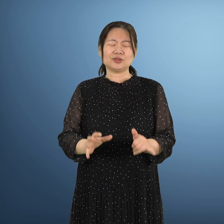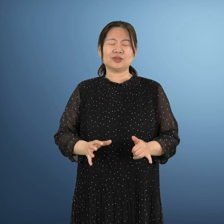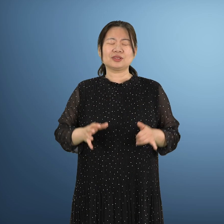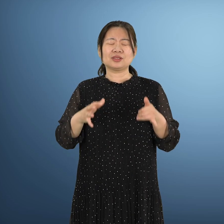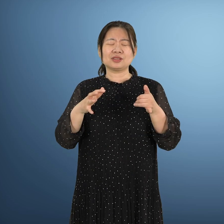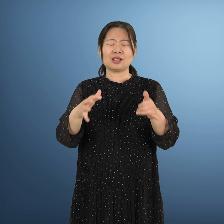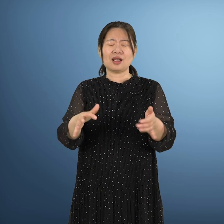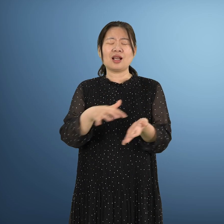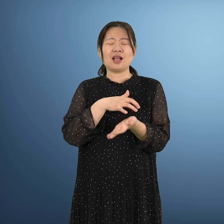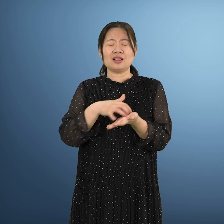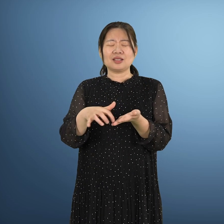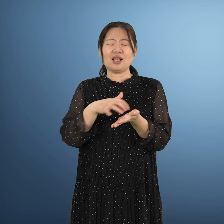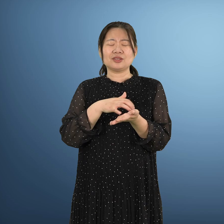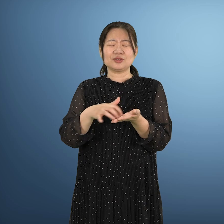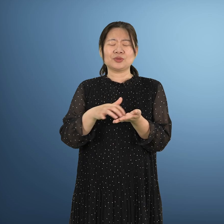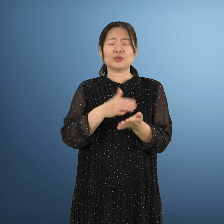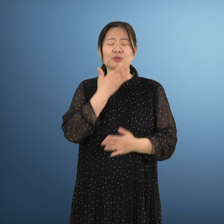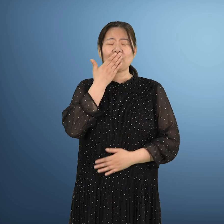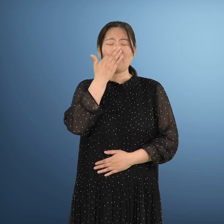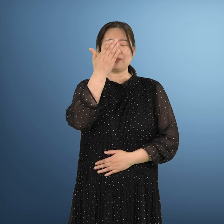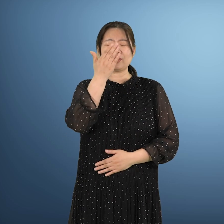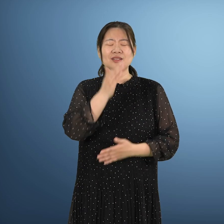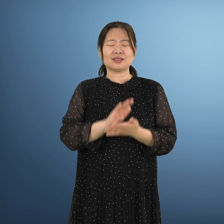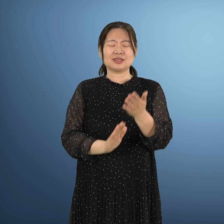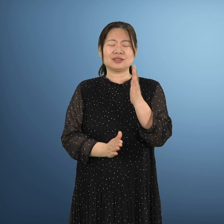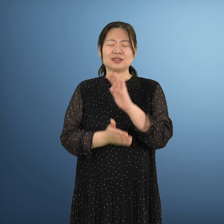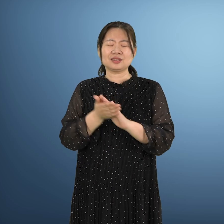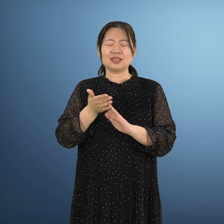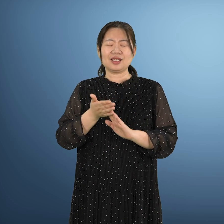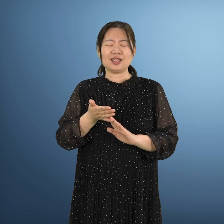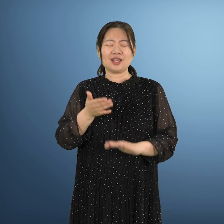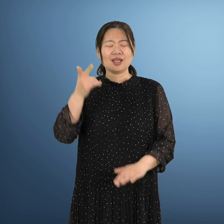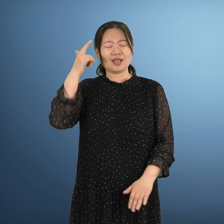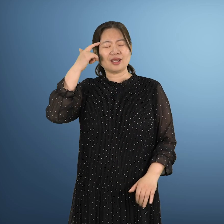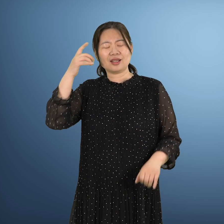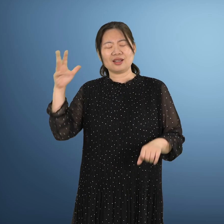세상이 증량할 수 없는